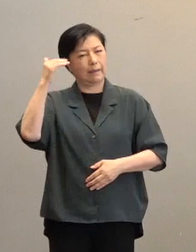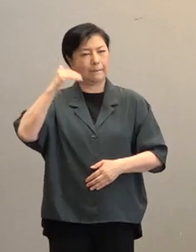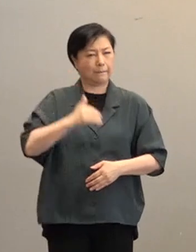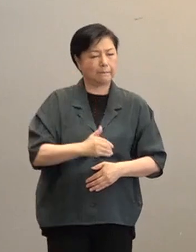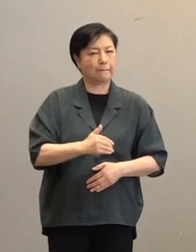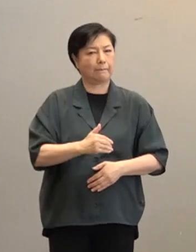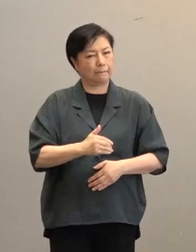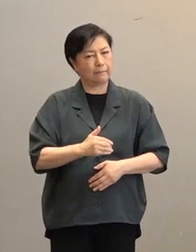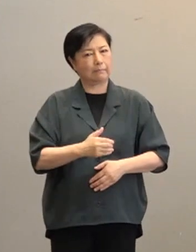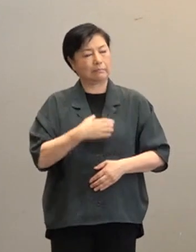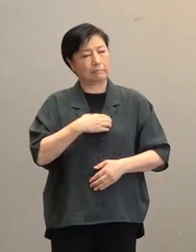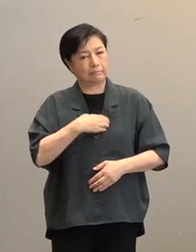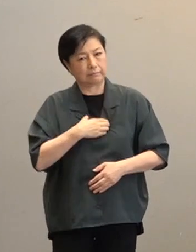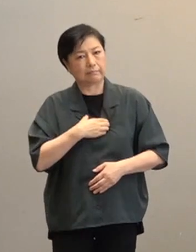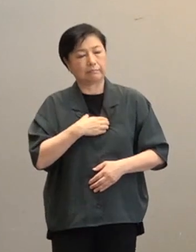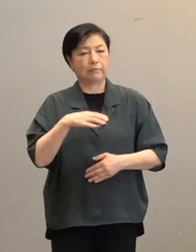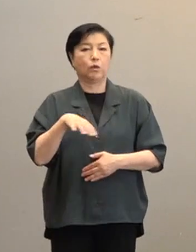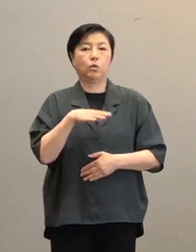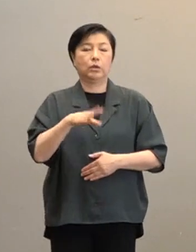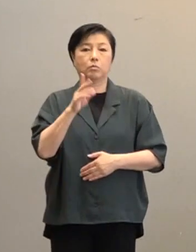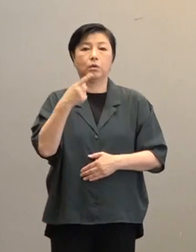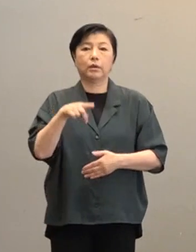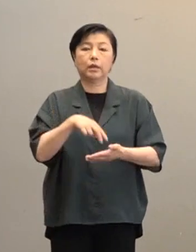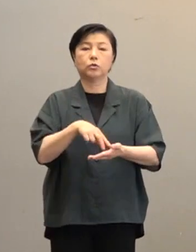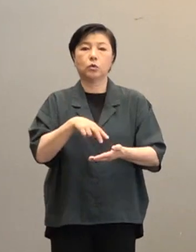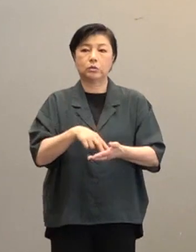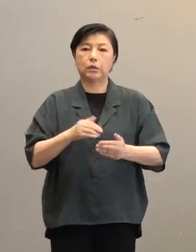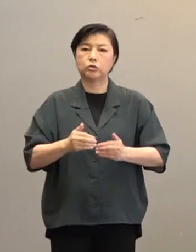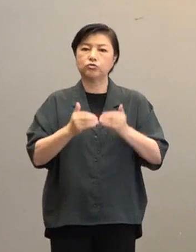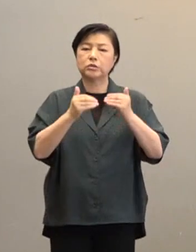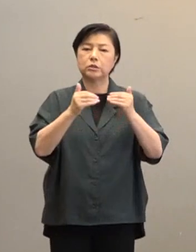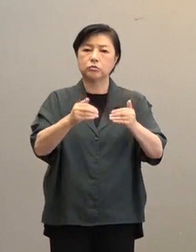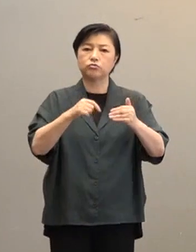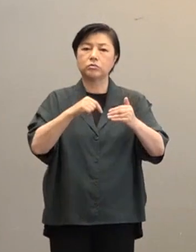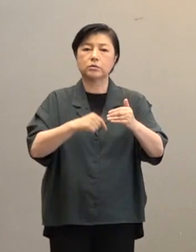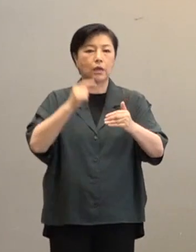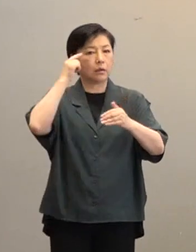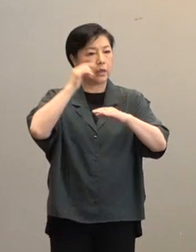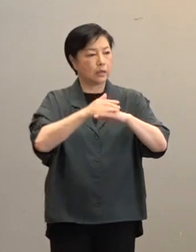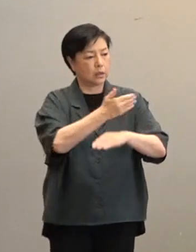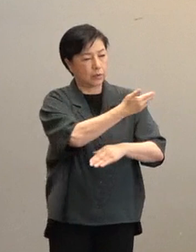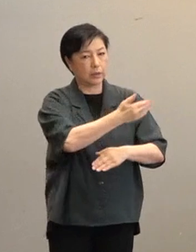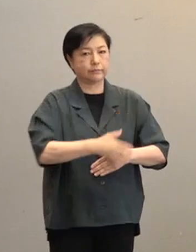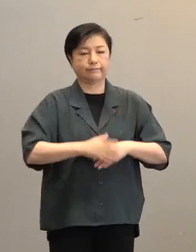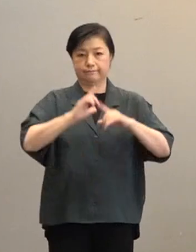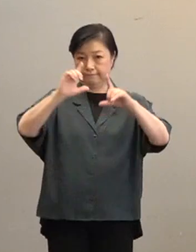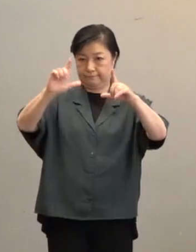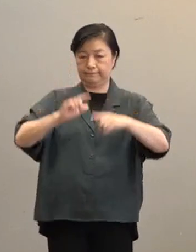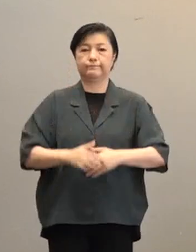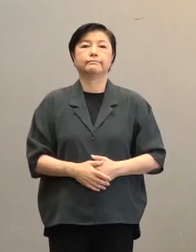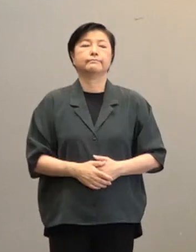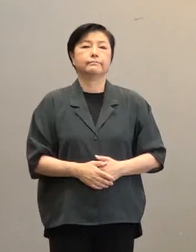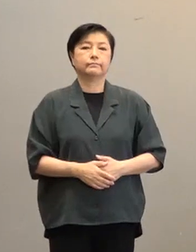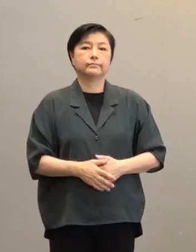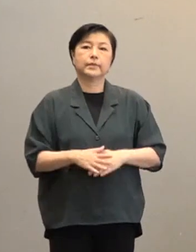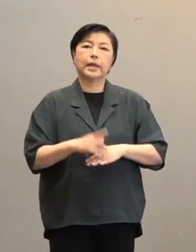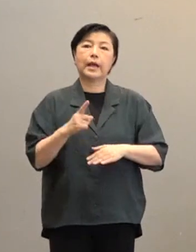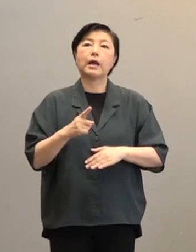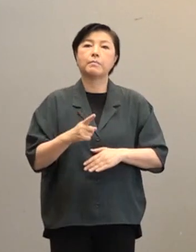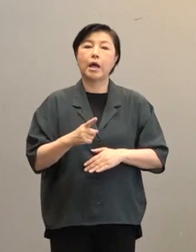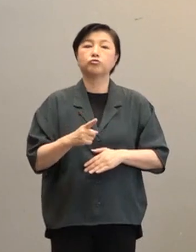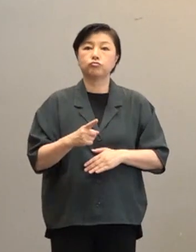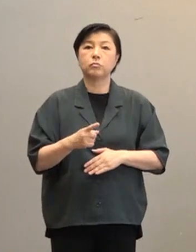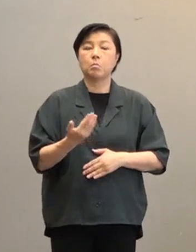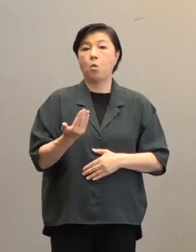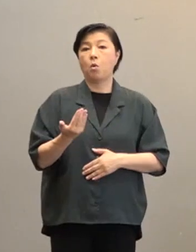この点についてもですね、県として推進する中でのお考えをお聞かせください。 はい、まずこう大前